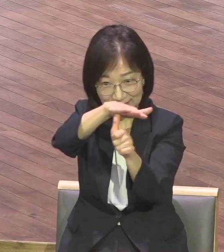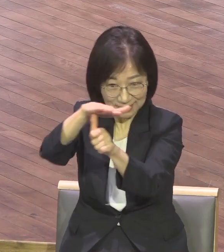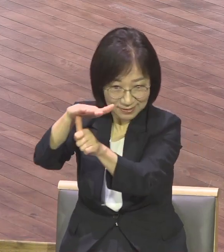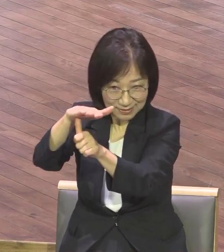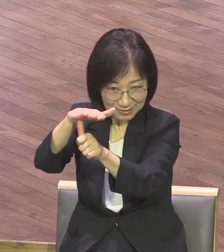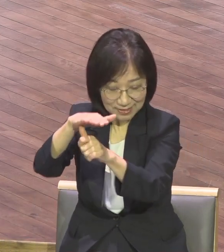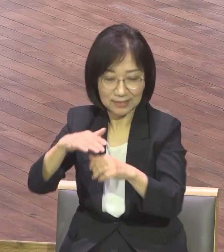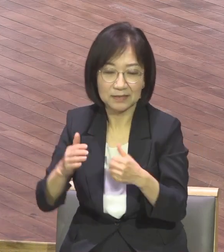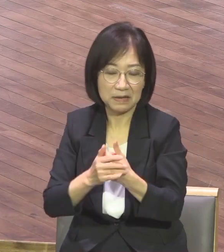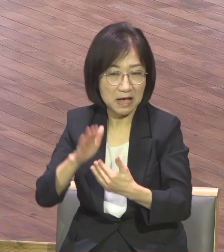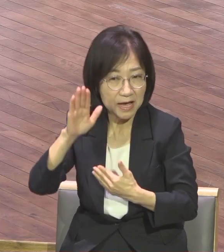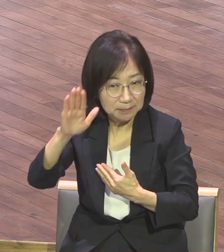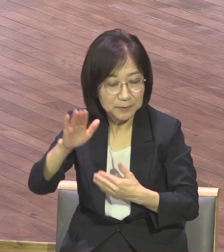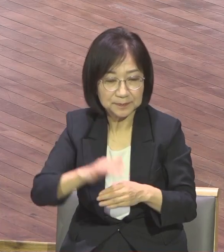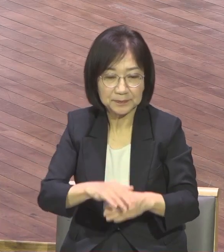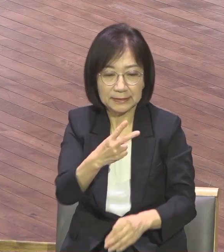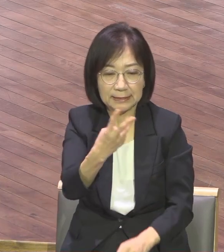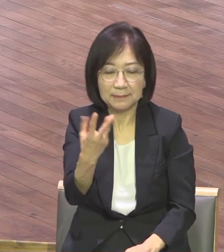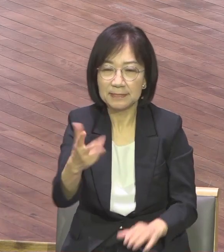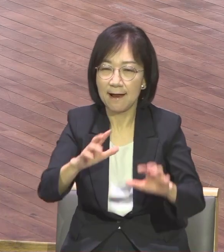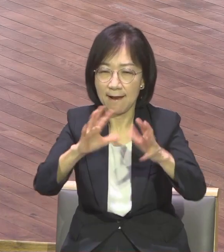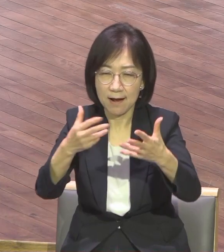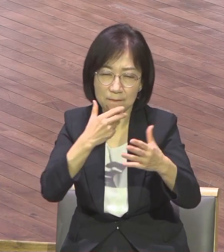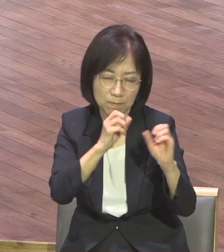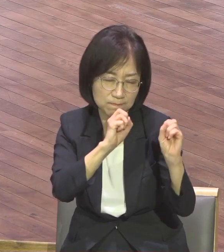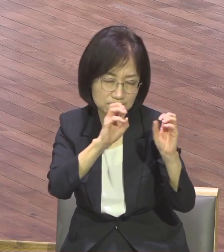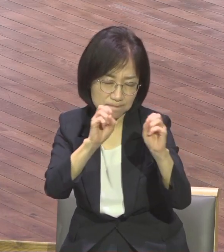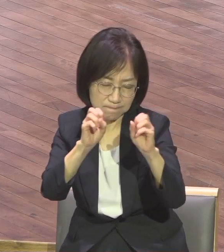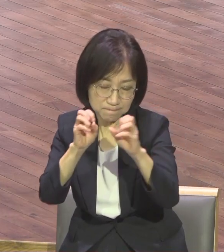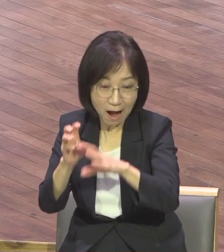가든지 보내든지 중직자를 세웁니다.